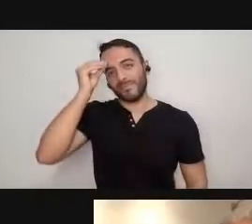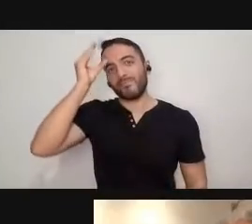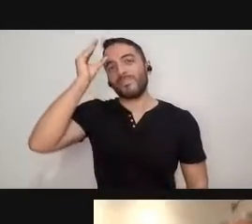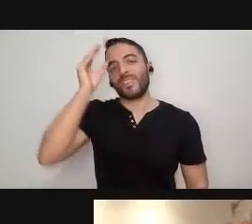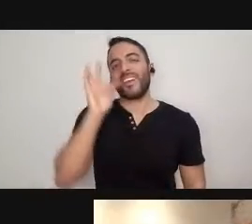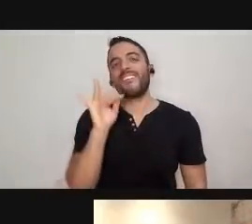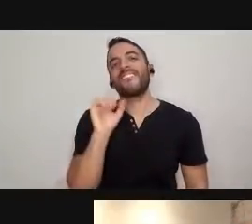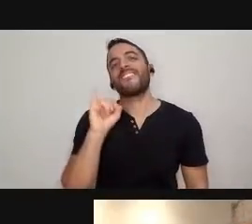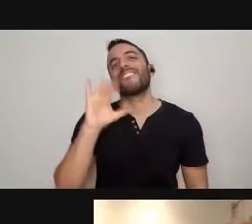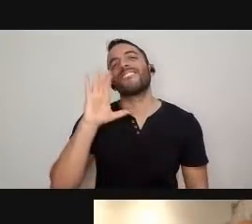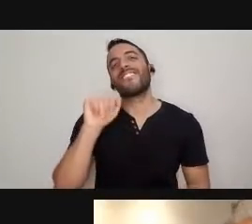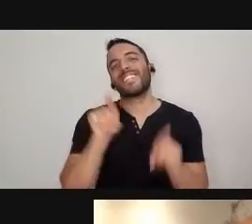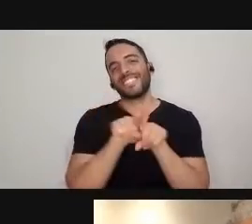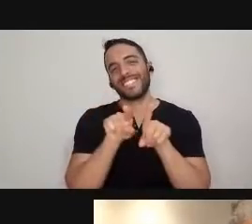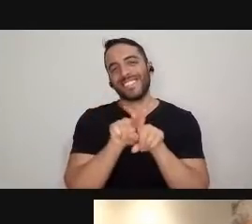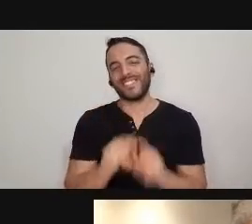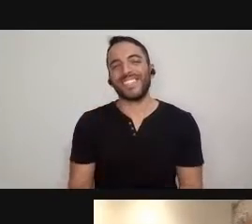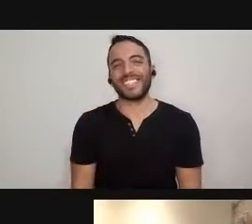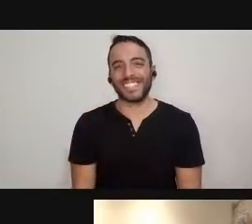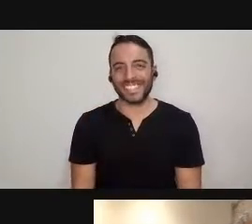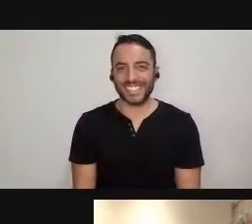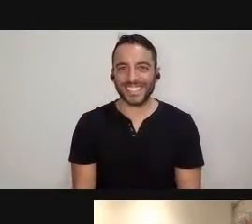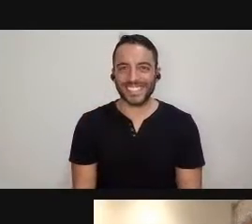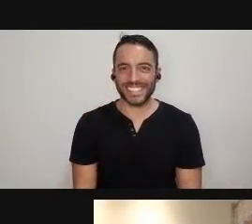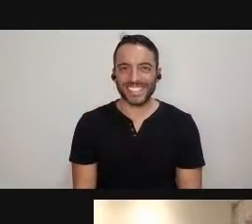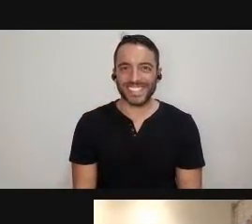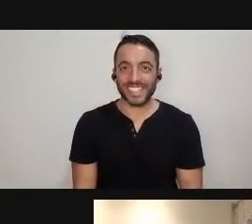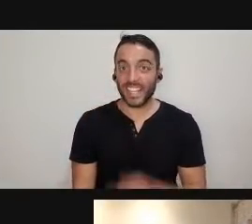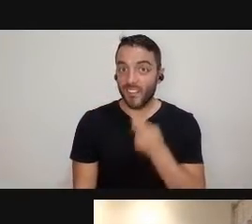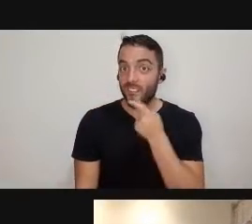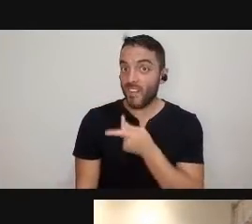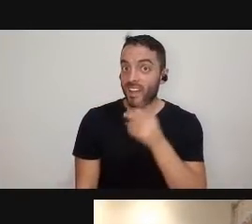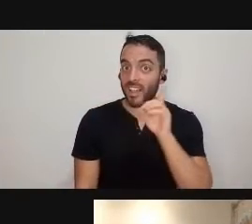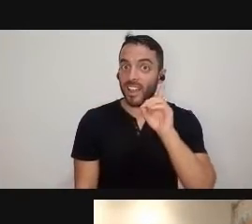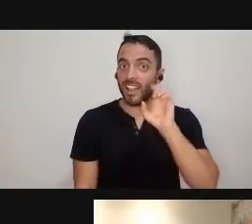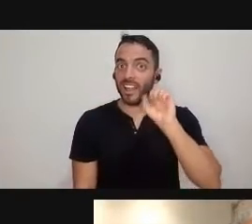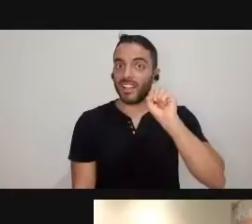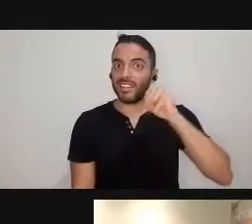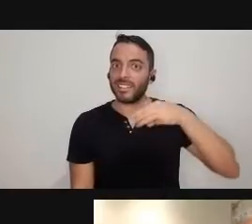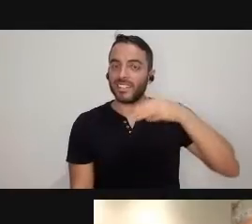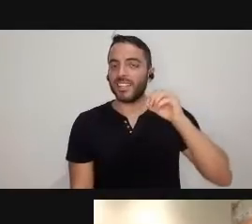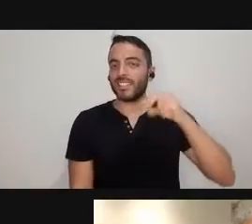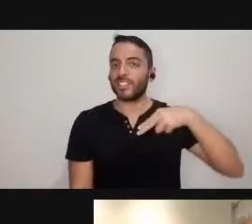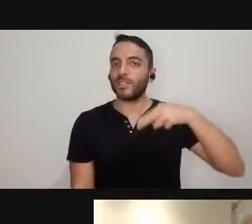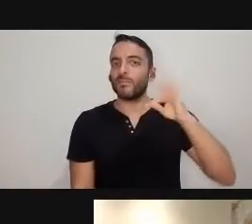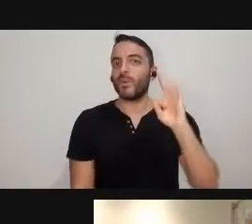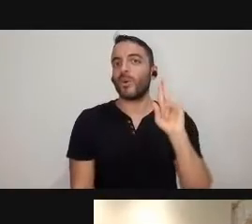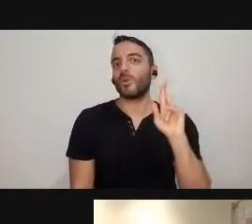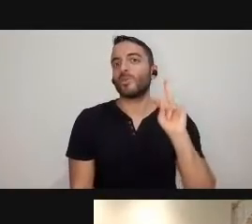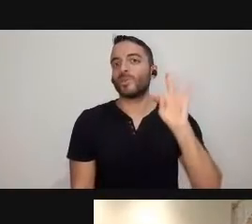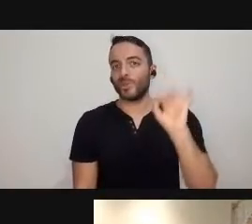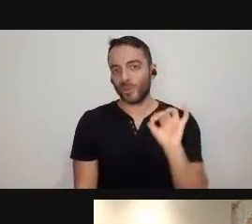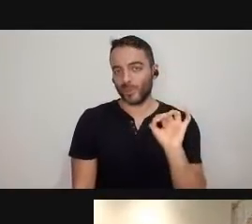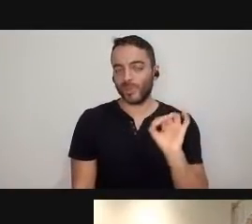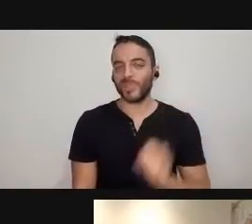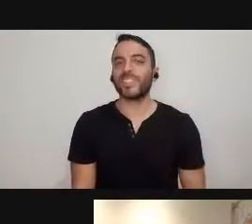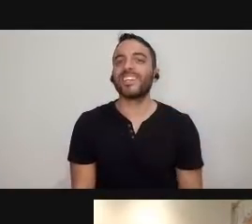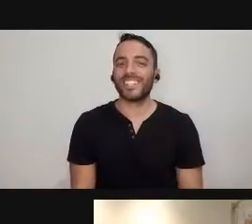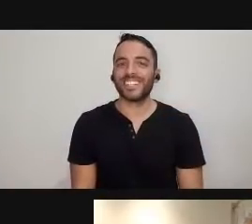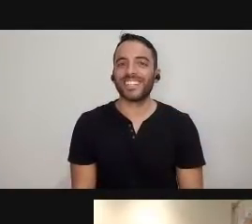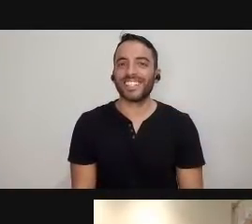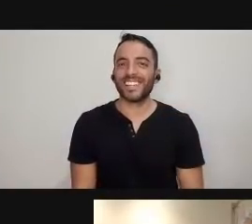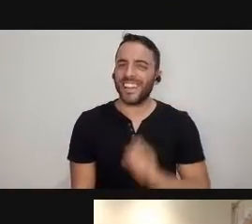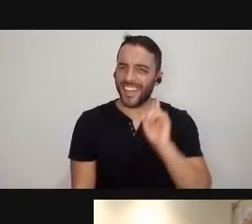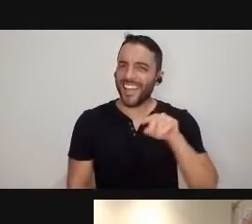que legal. Quer falar do Desmond Tutu? Desmond Tutu? Ah, como nasceu música, a homenagem? Desmond